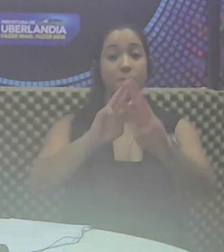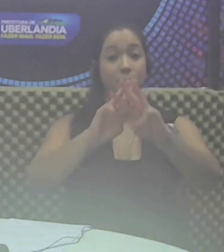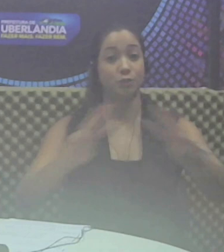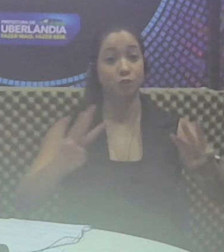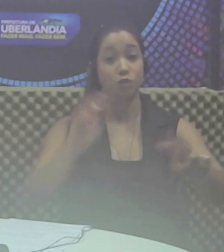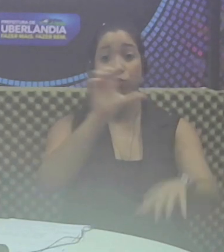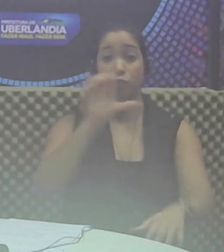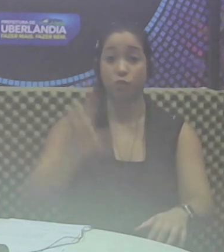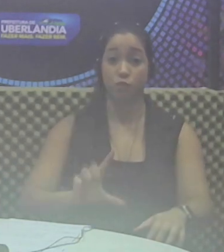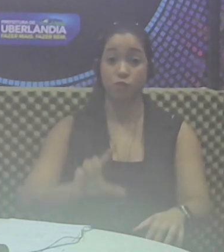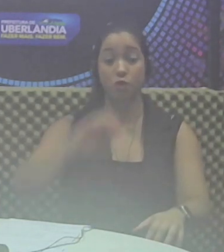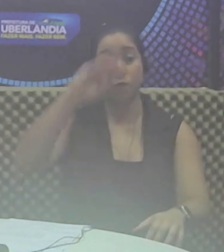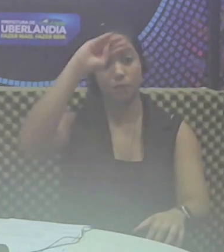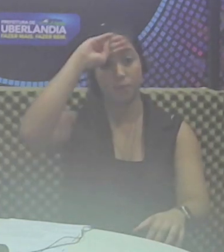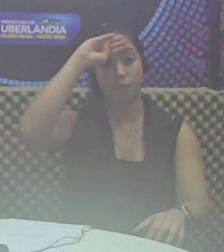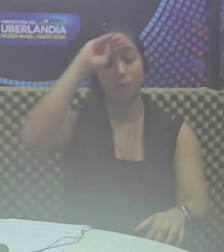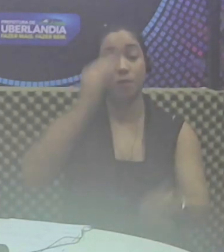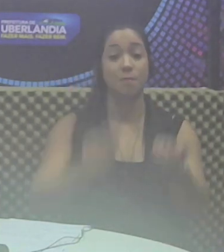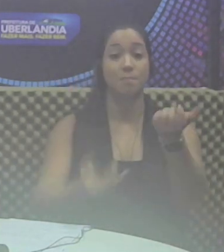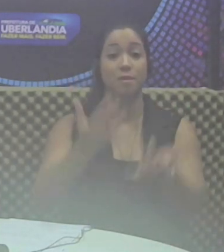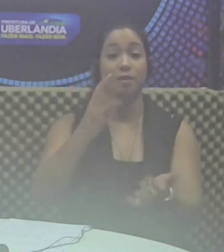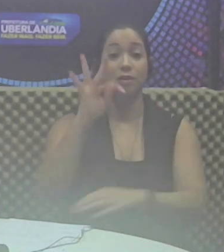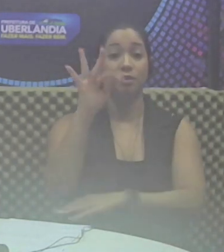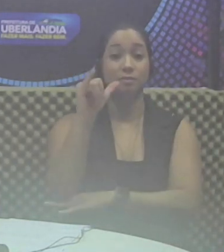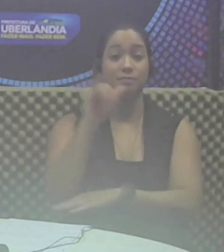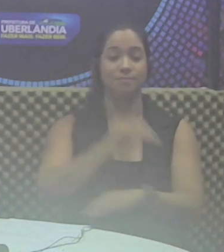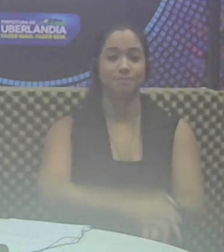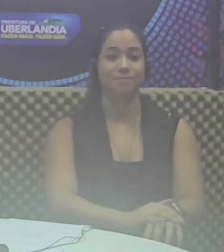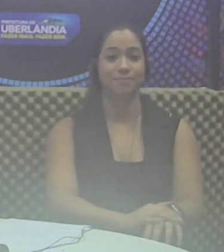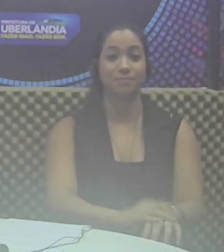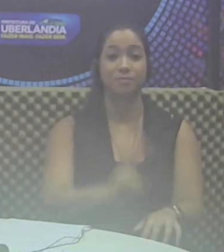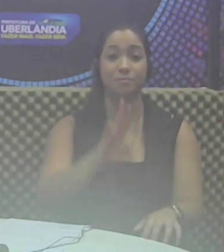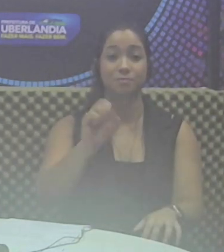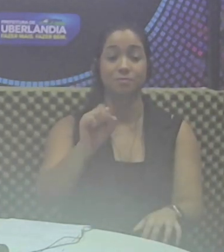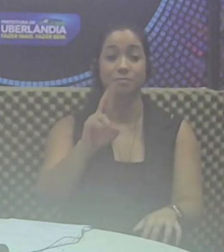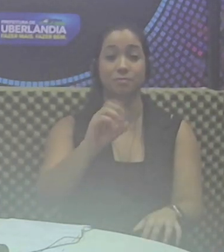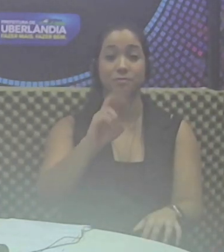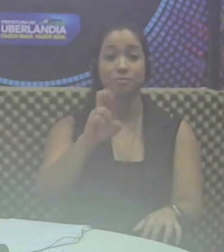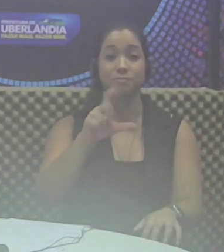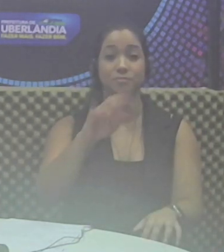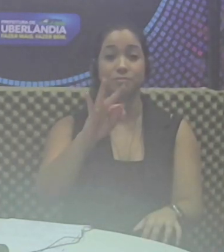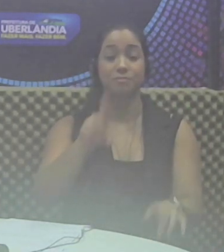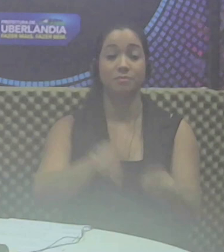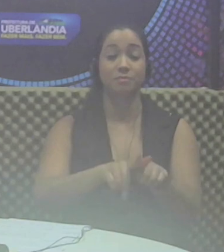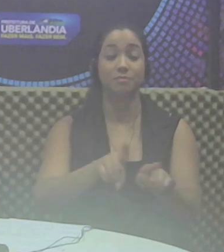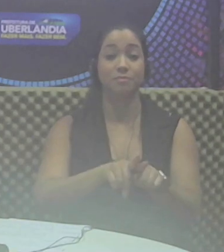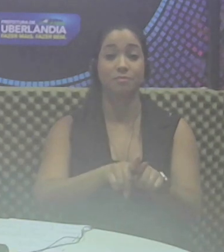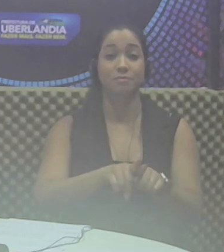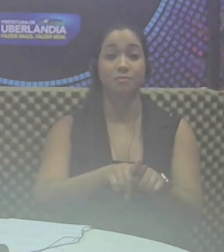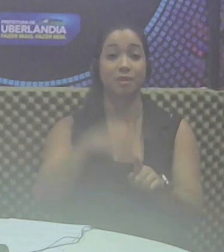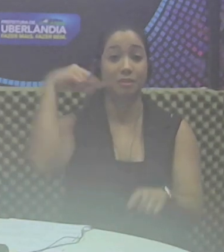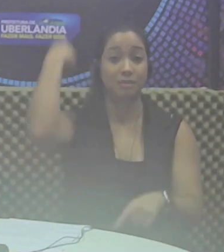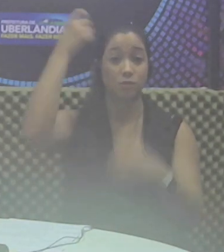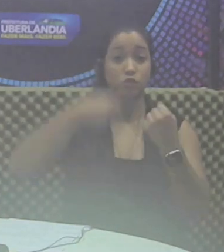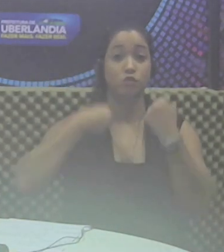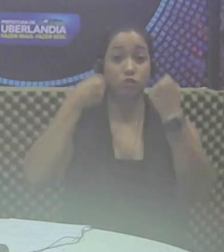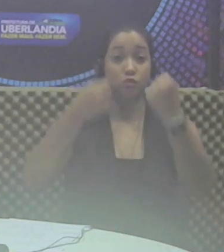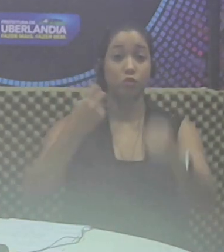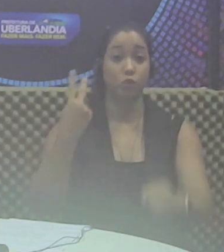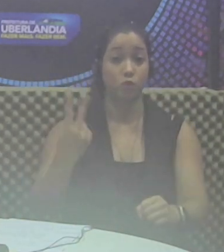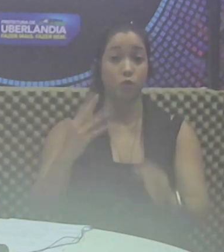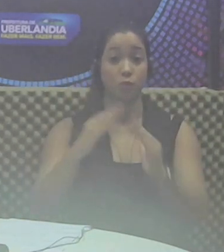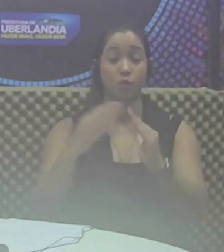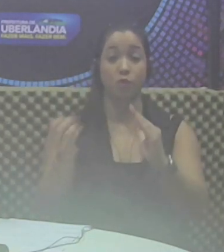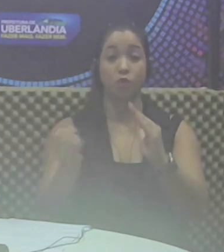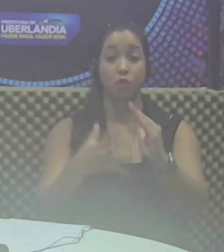Luizotti, Pampulha, Planalto e Tibere, na UBS Roosevelt e nas UBSFs São Jorge 2, Morada